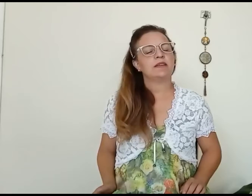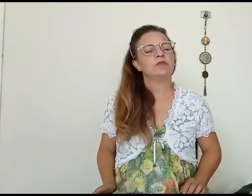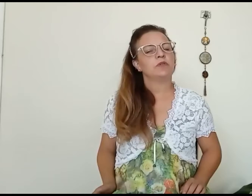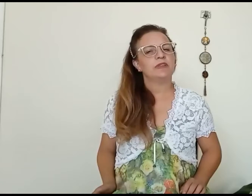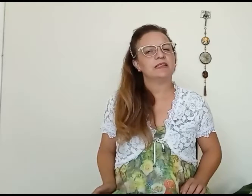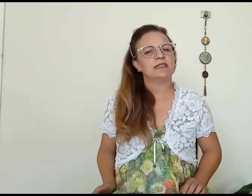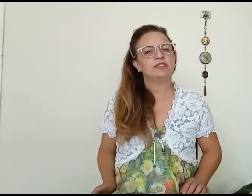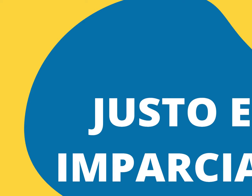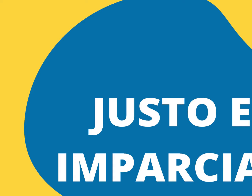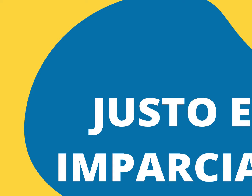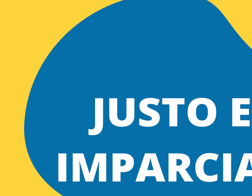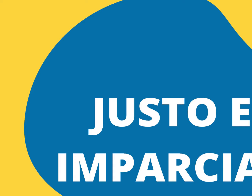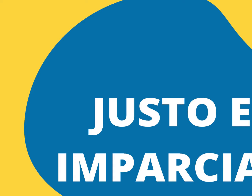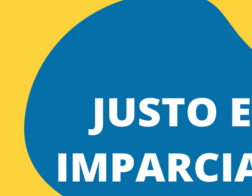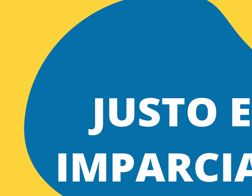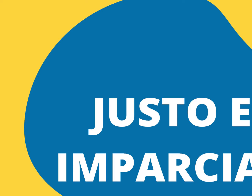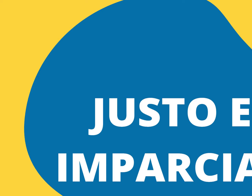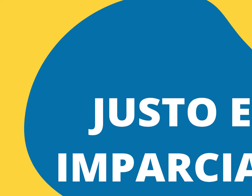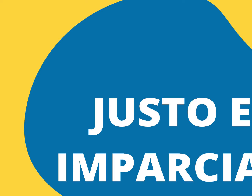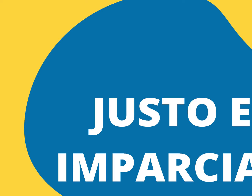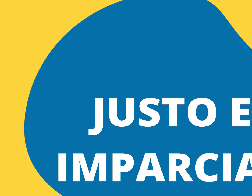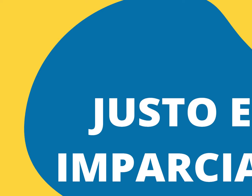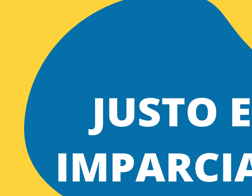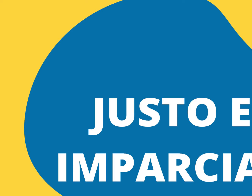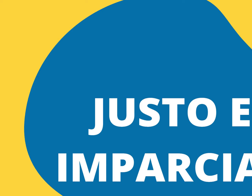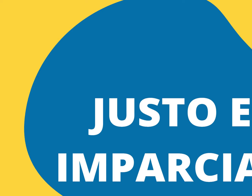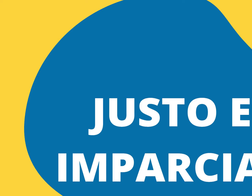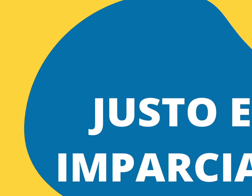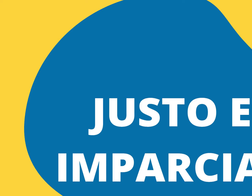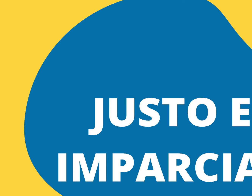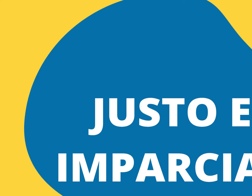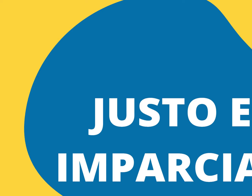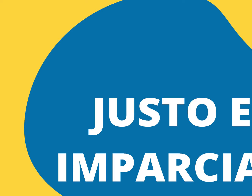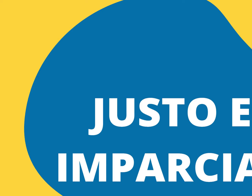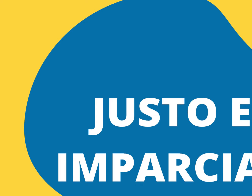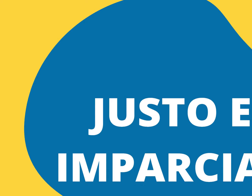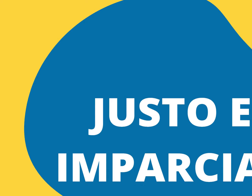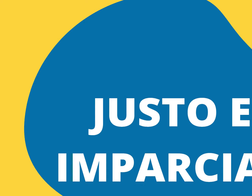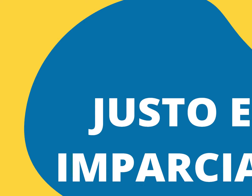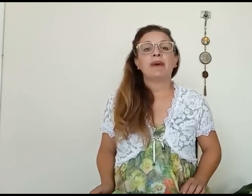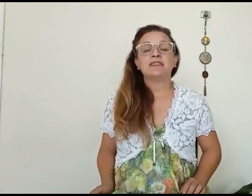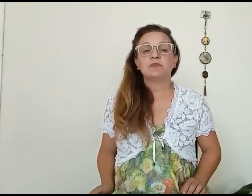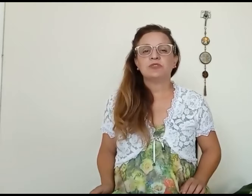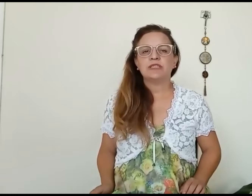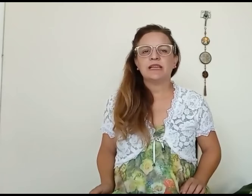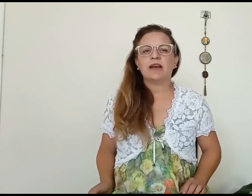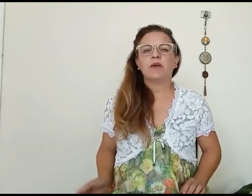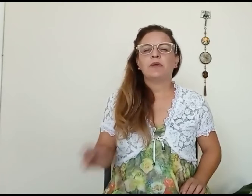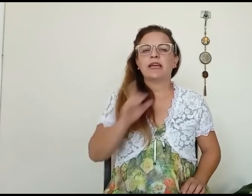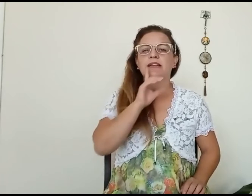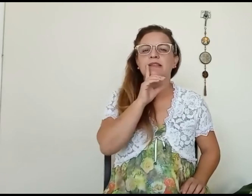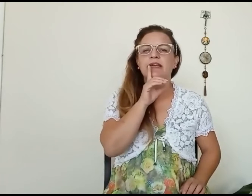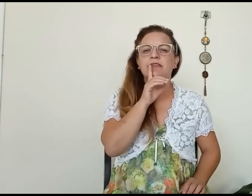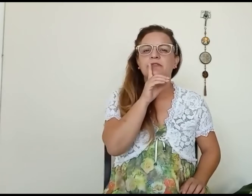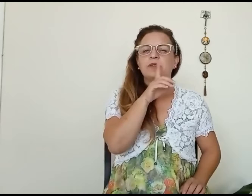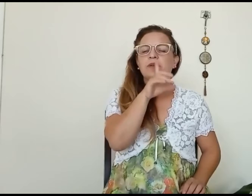um governante justo e imparcial. Mas um dia, o rei teve